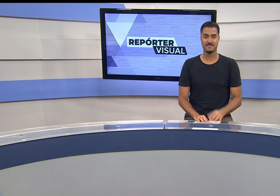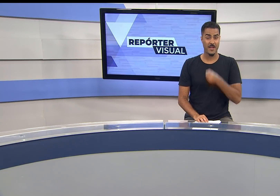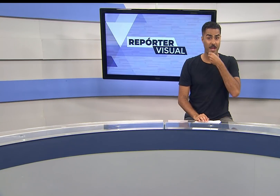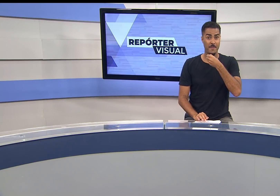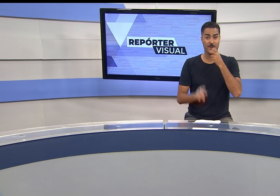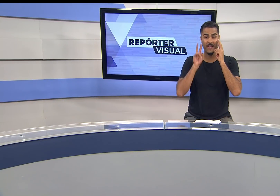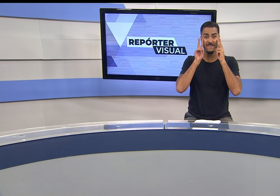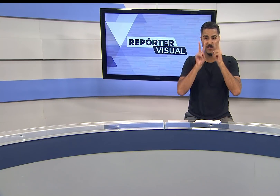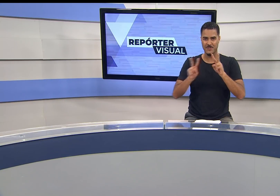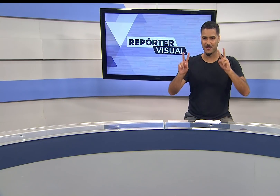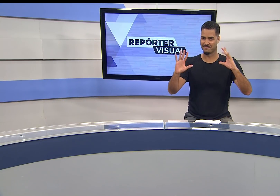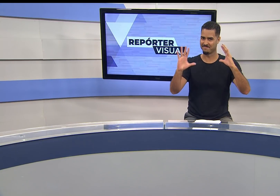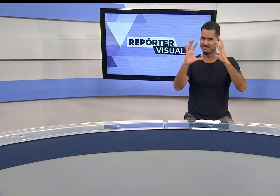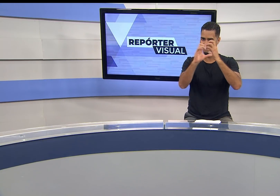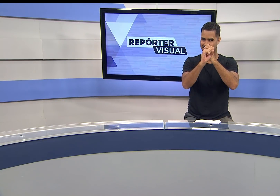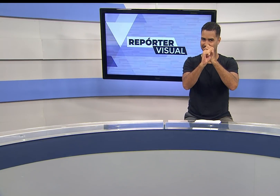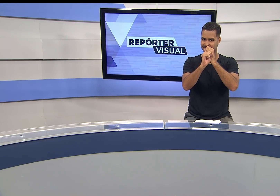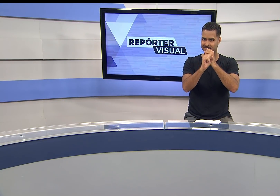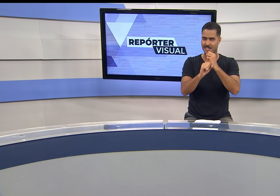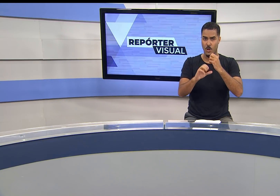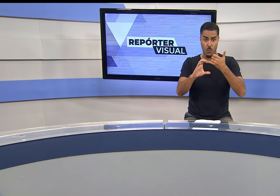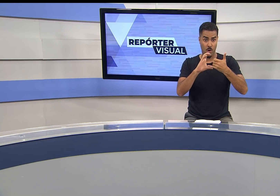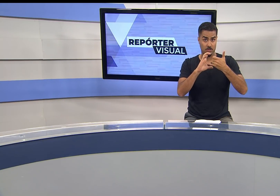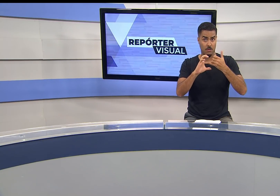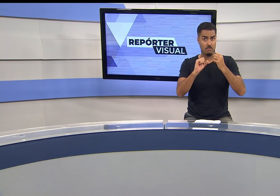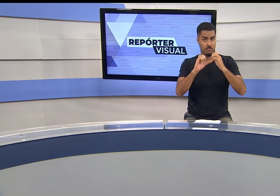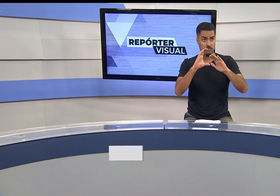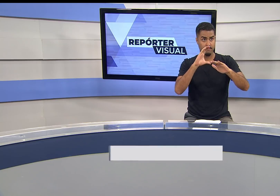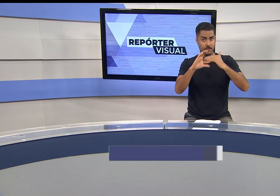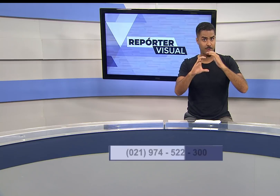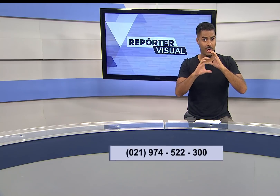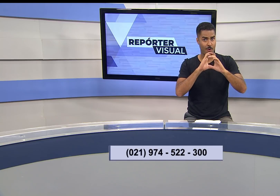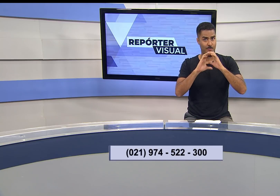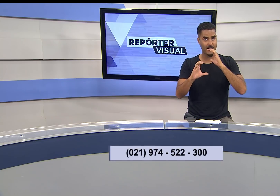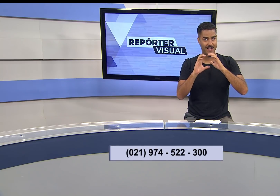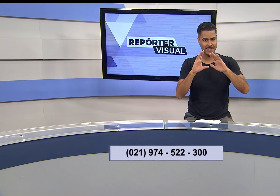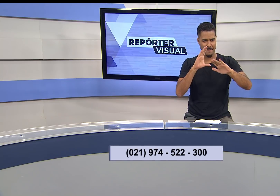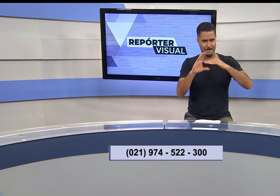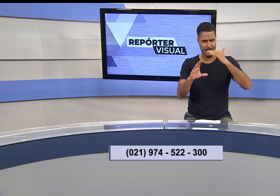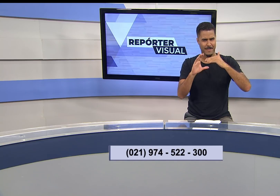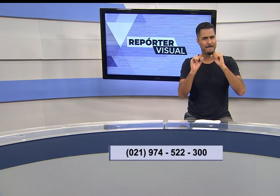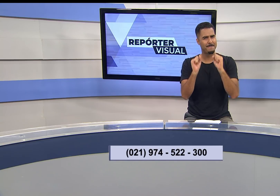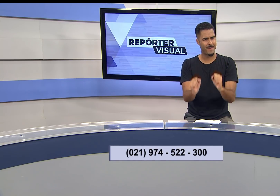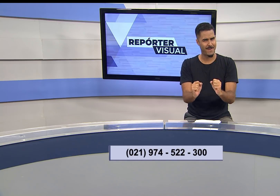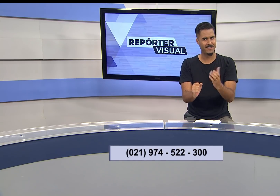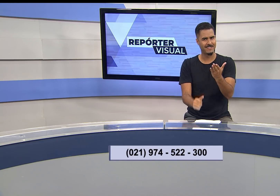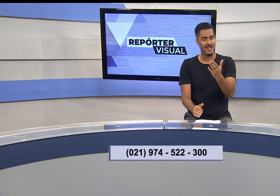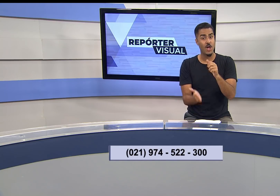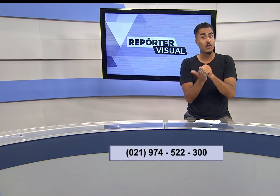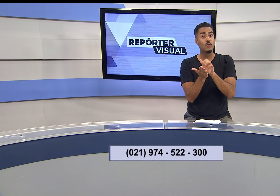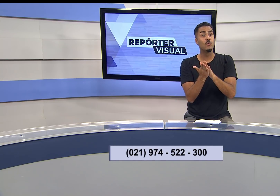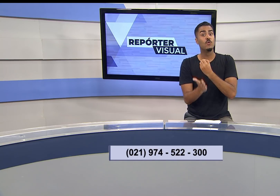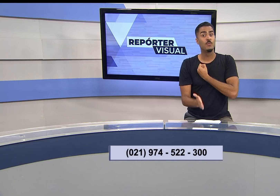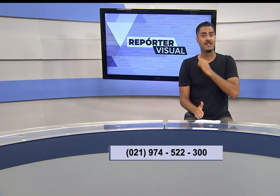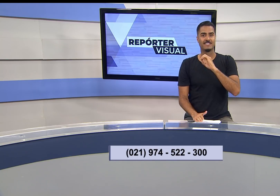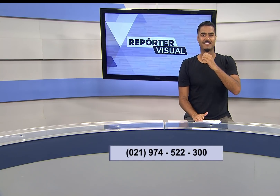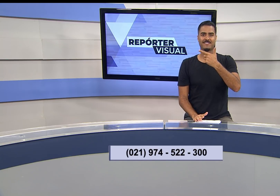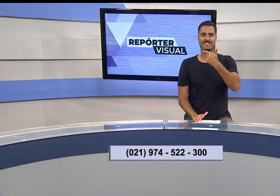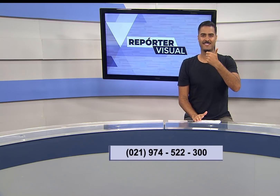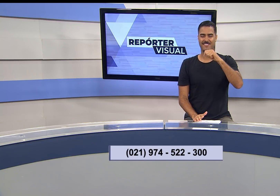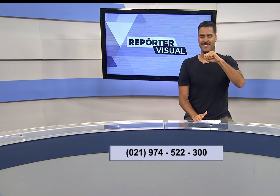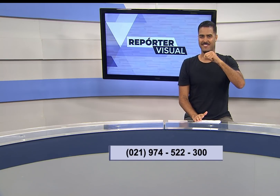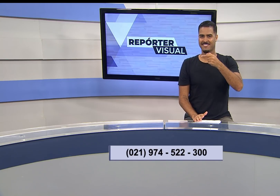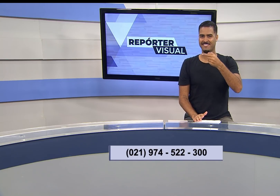O Repórter Visual fica por aqui. Pelo WhatsApp você tem um canal direto de comunicação com a gente. Anota aí o número